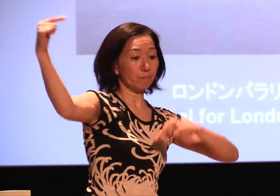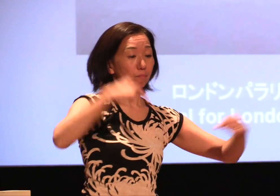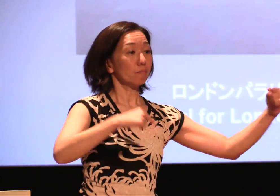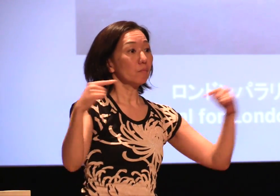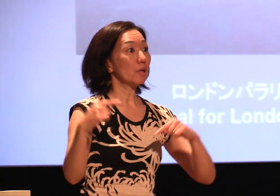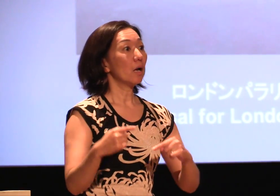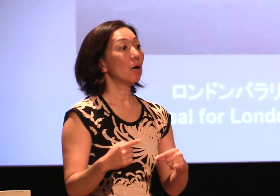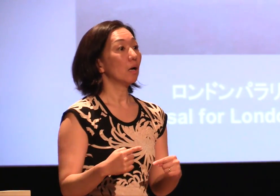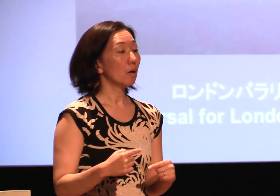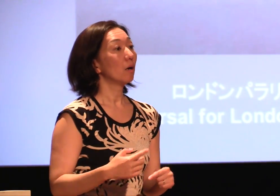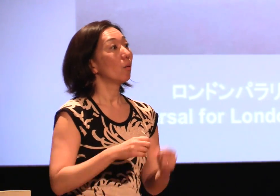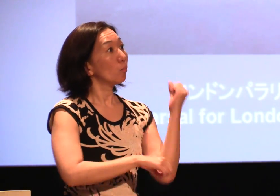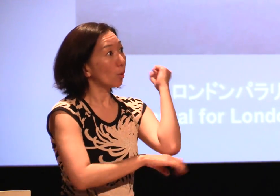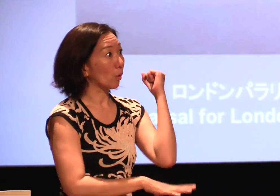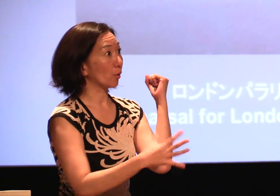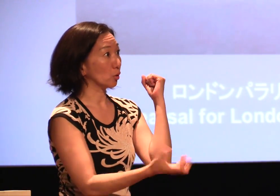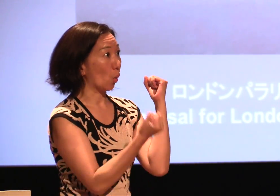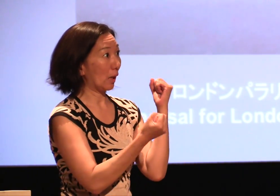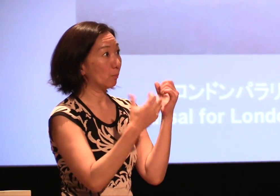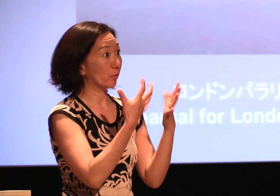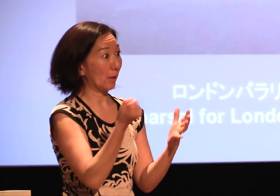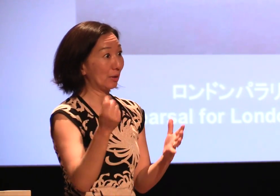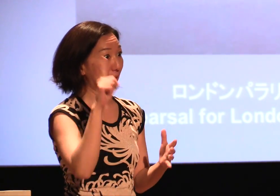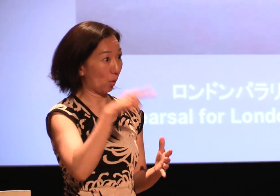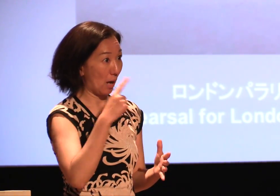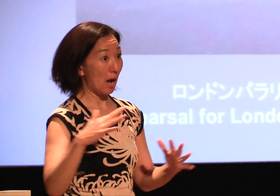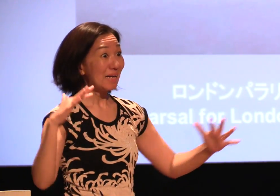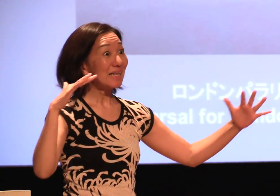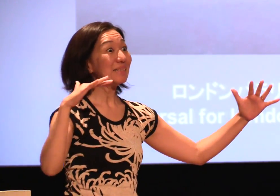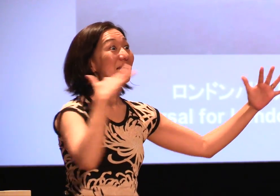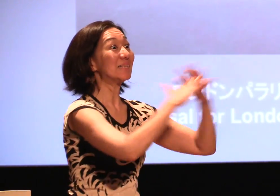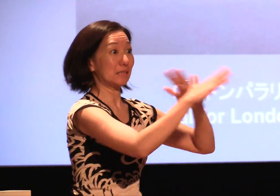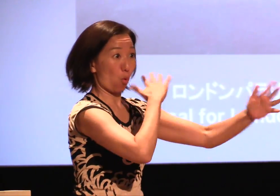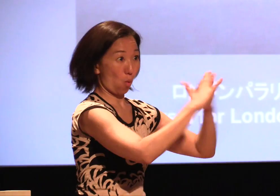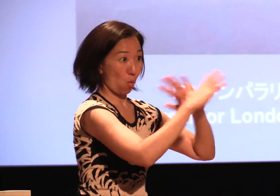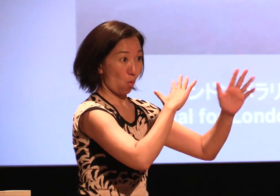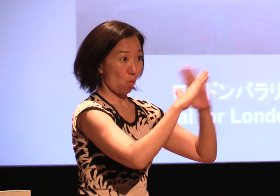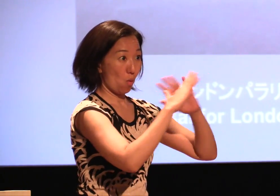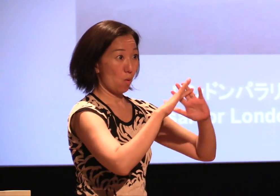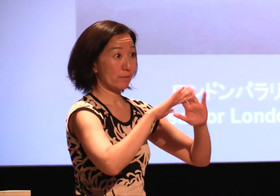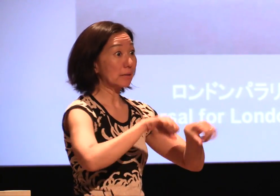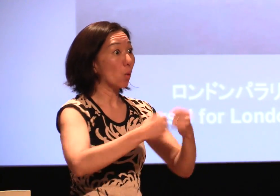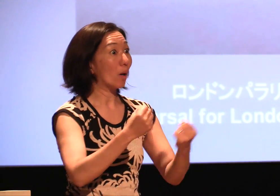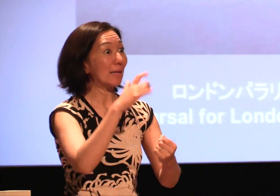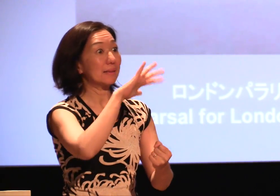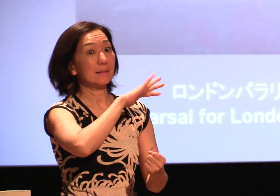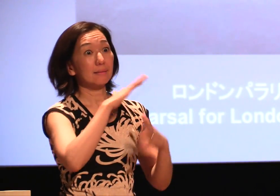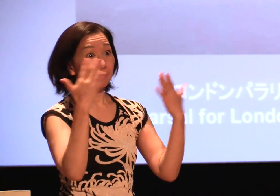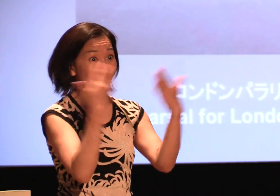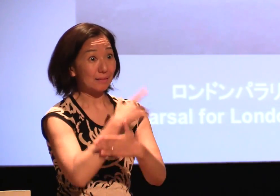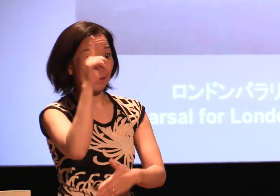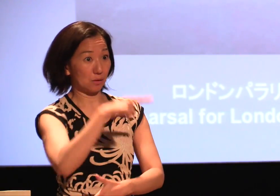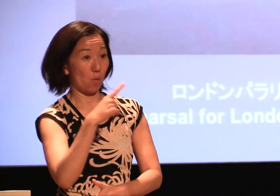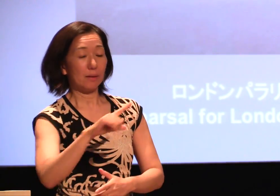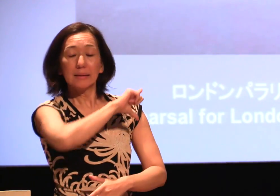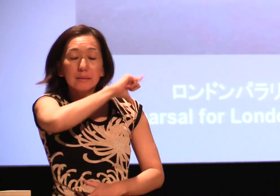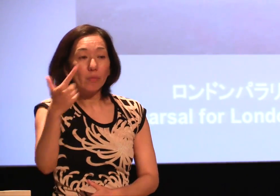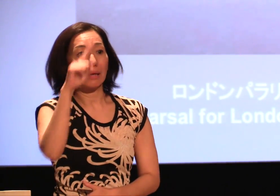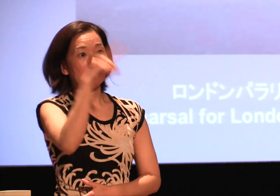スの各地からやってきました。もともと障害のある人、戦争で障害になった